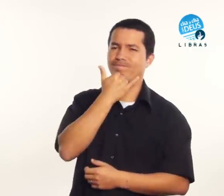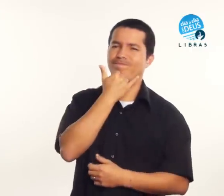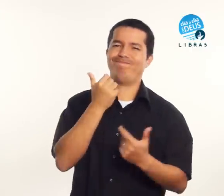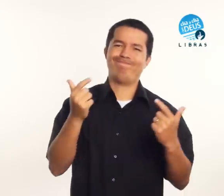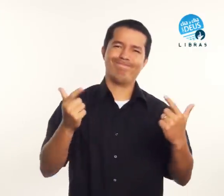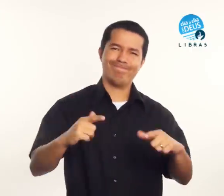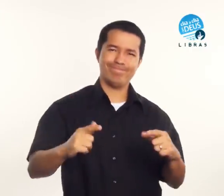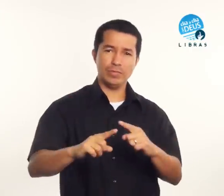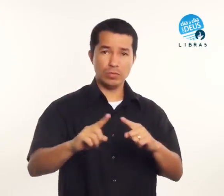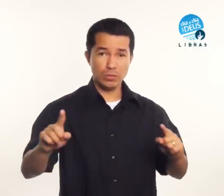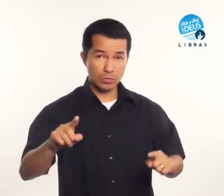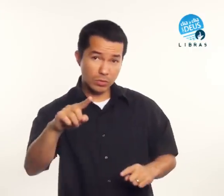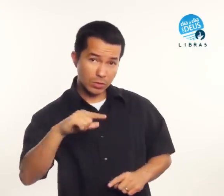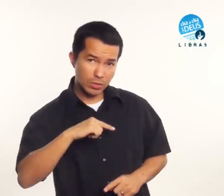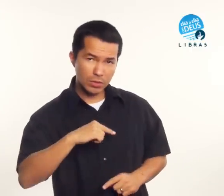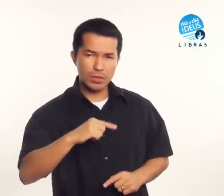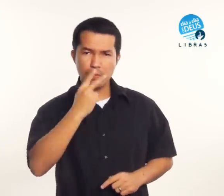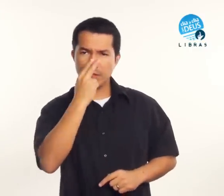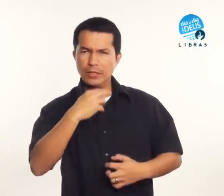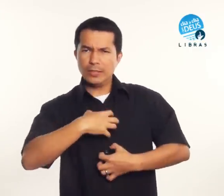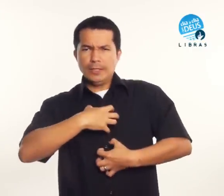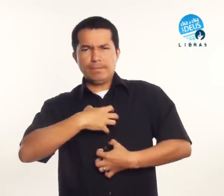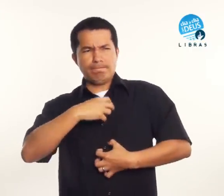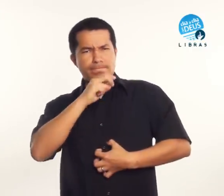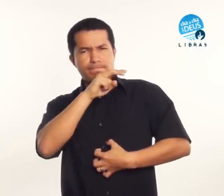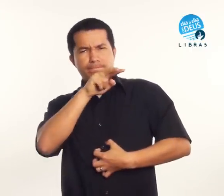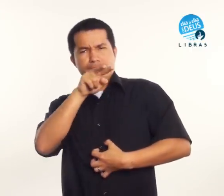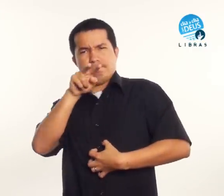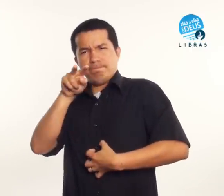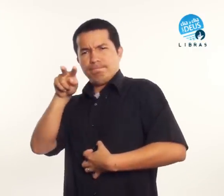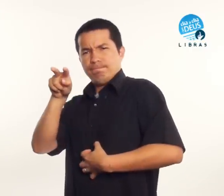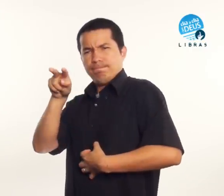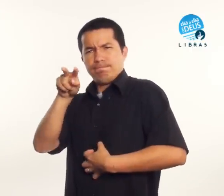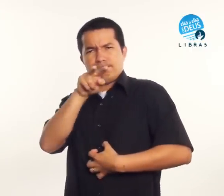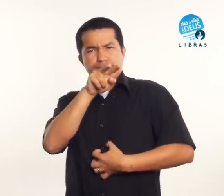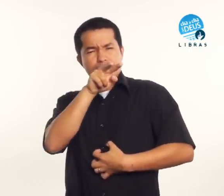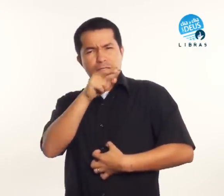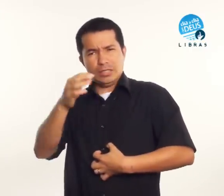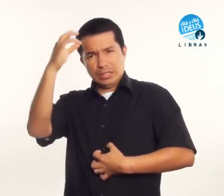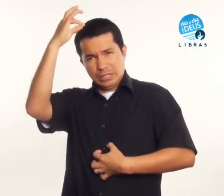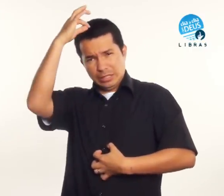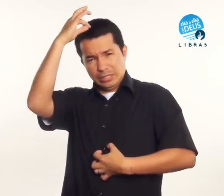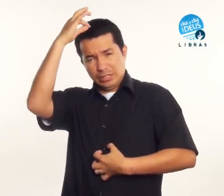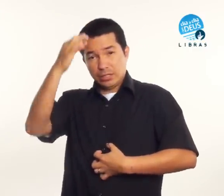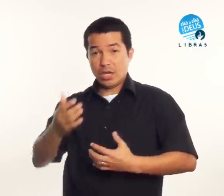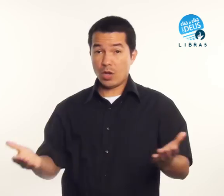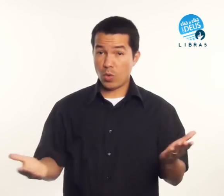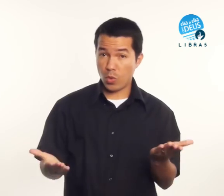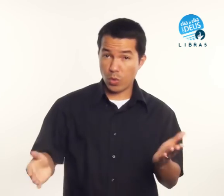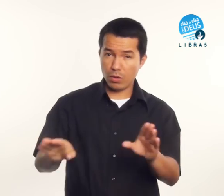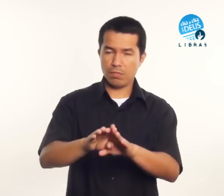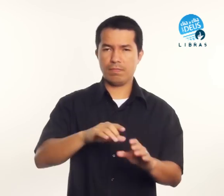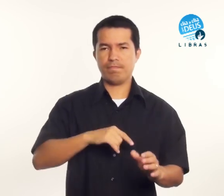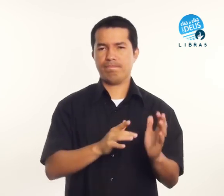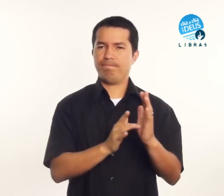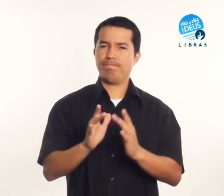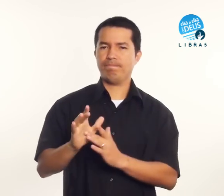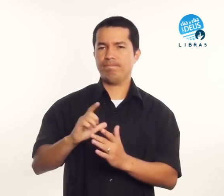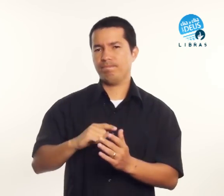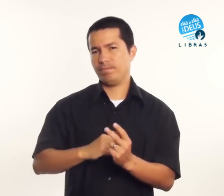com os olhos espirituais. E Jesus coloca duas dimensões diferentes desta